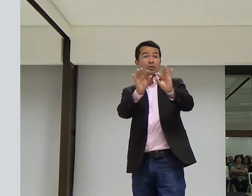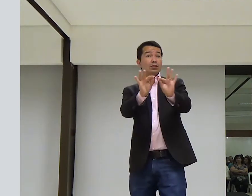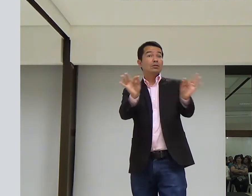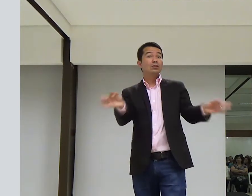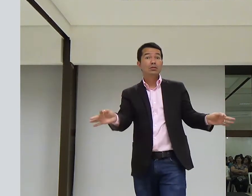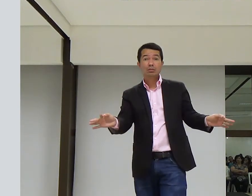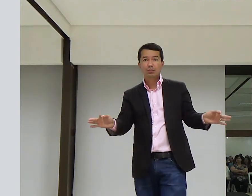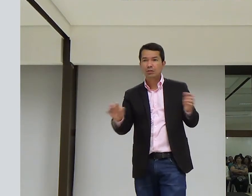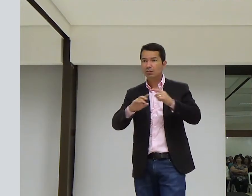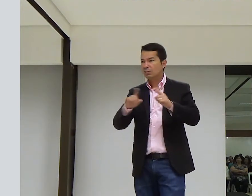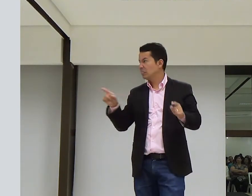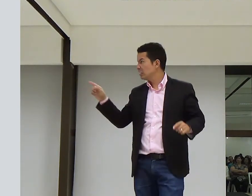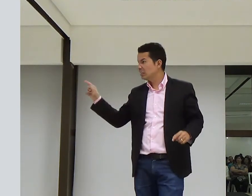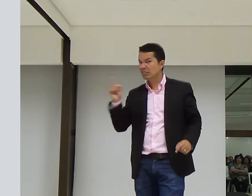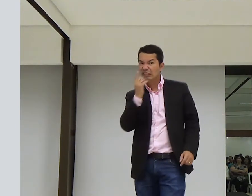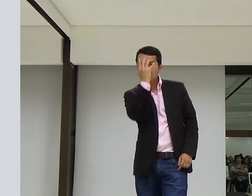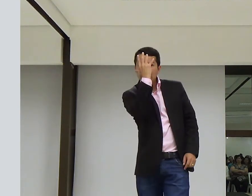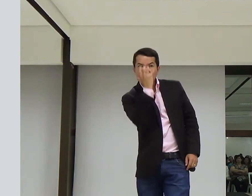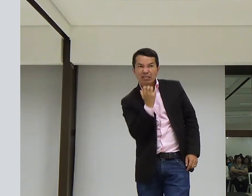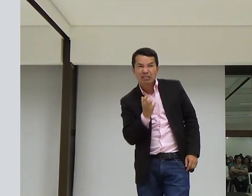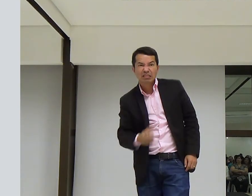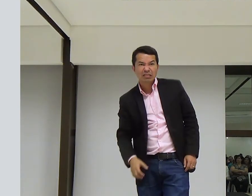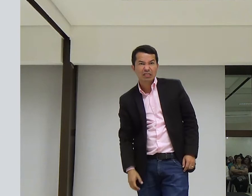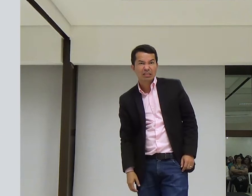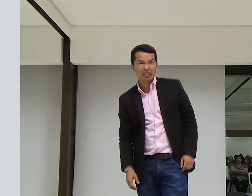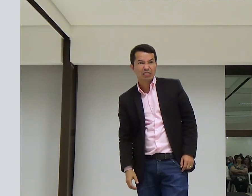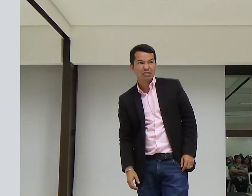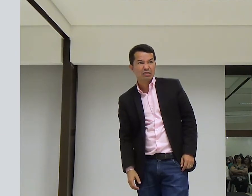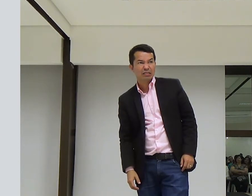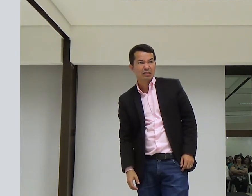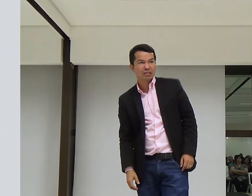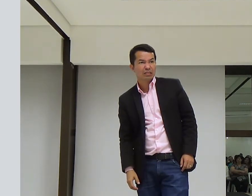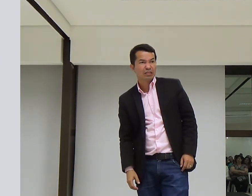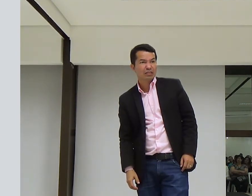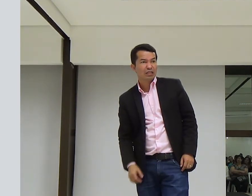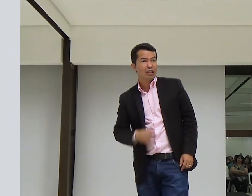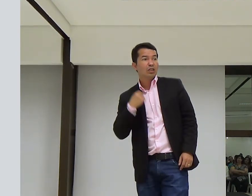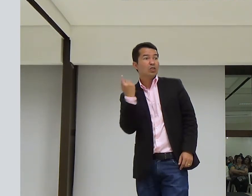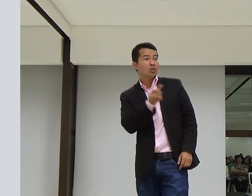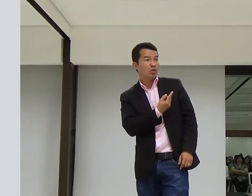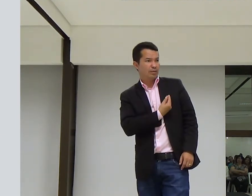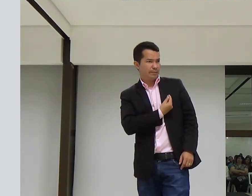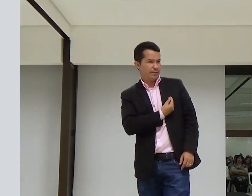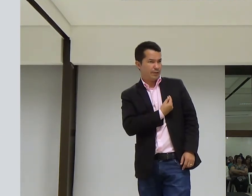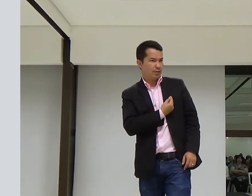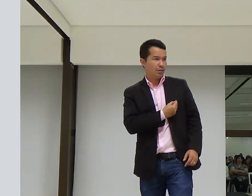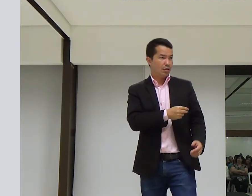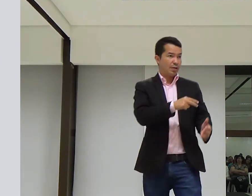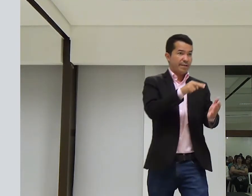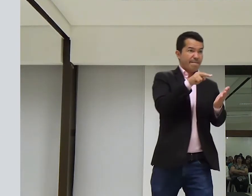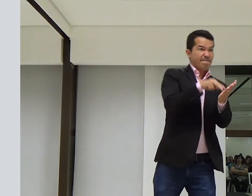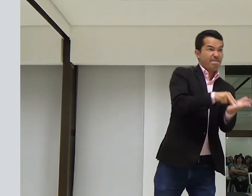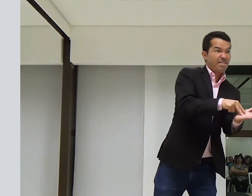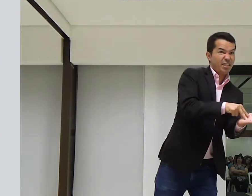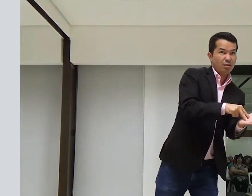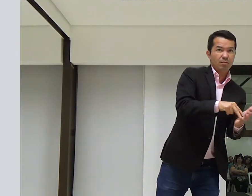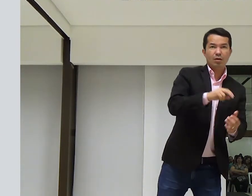Acho que Jesus ensinou sobre simplicidade. De uma forma simples, ele nos ensinou algo